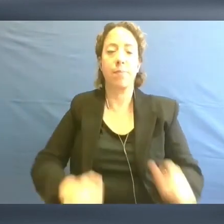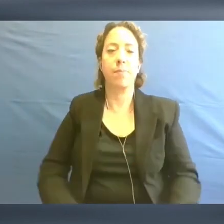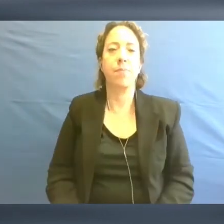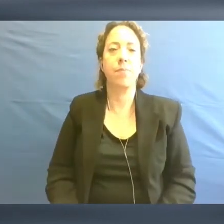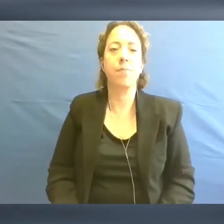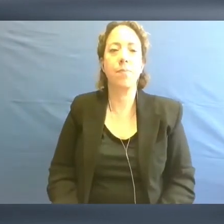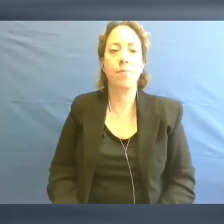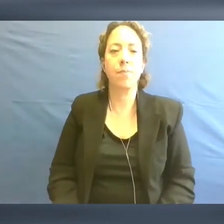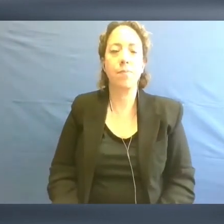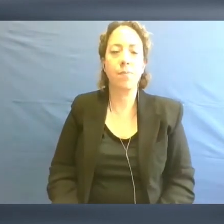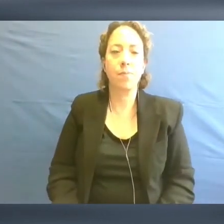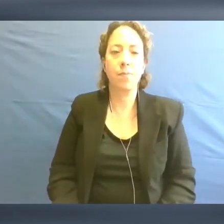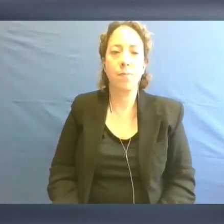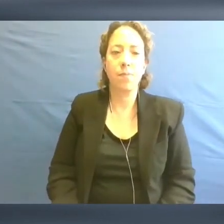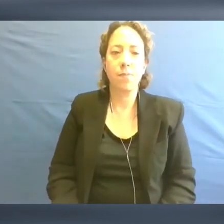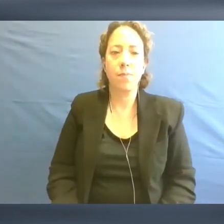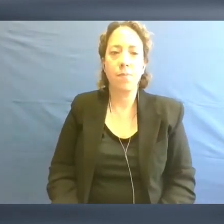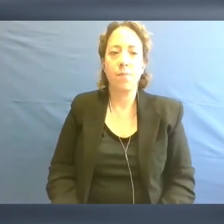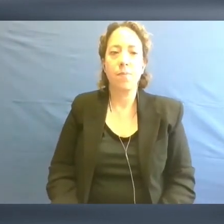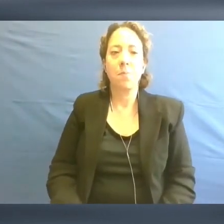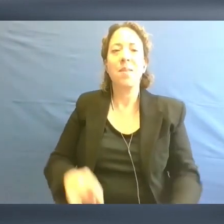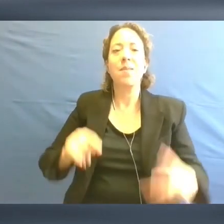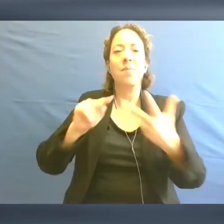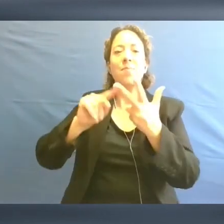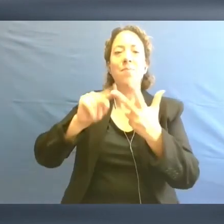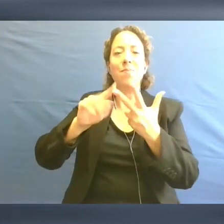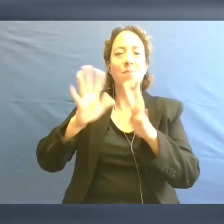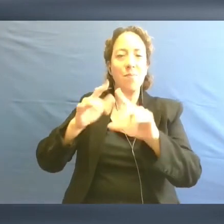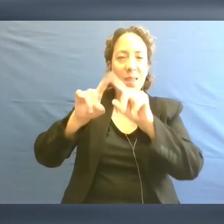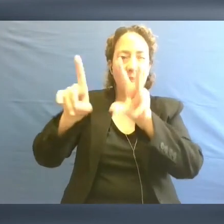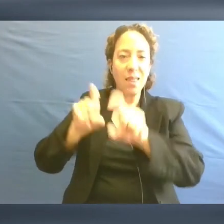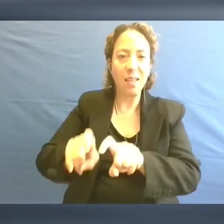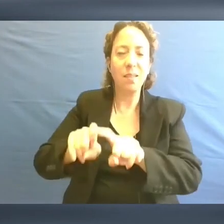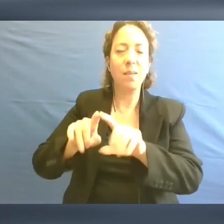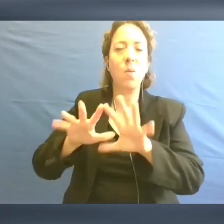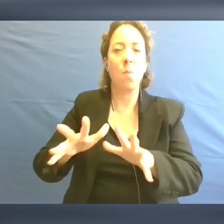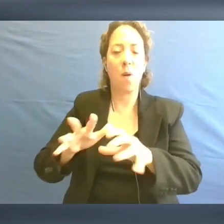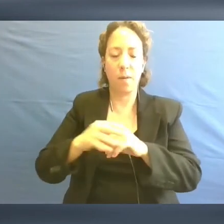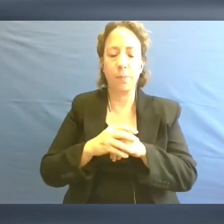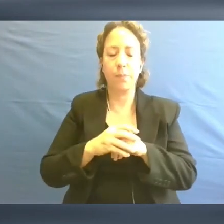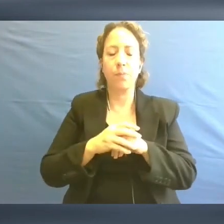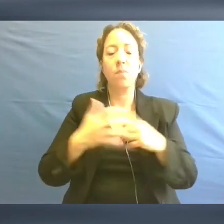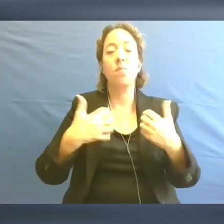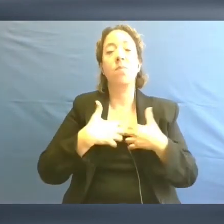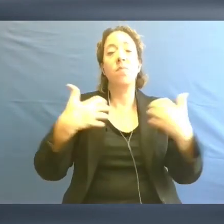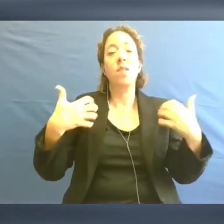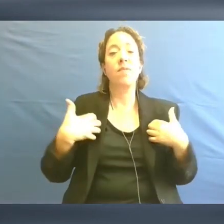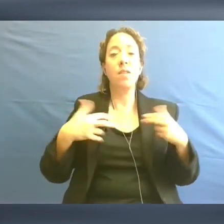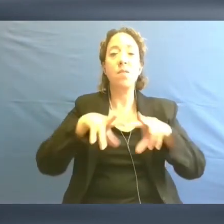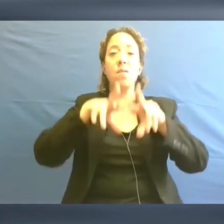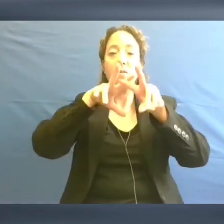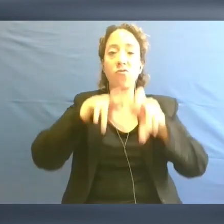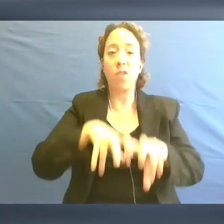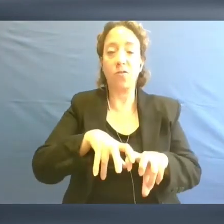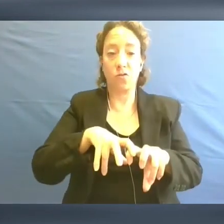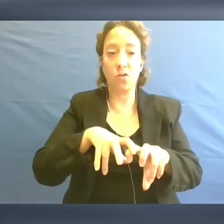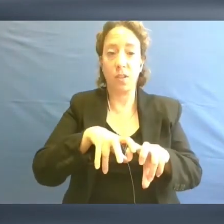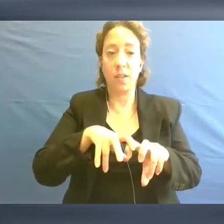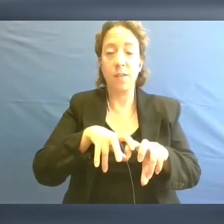Comment teste-t-on cette utilisabilité? Eh bien, la recherche scientifique nous apprend qu'on